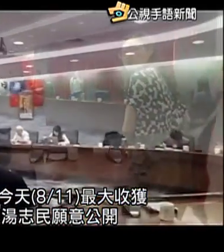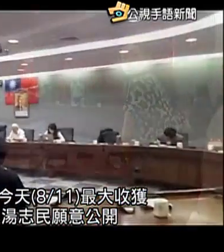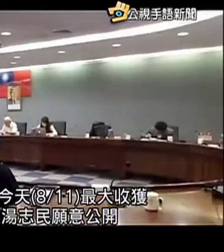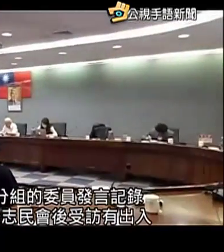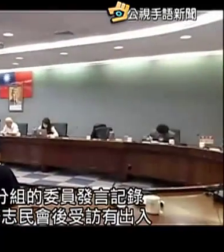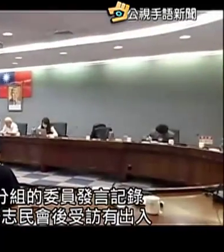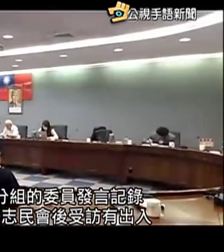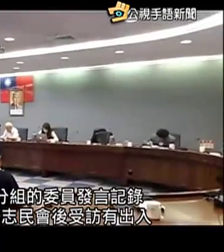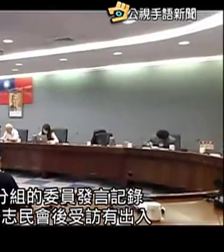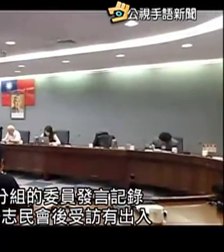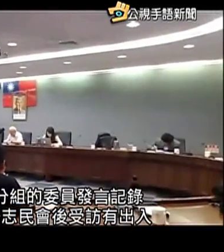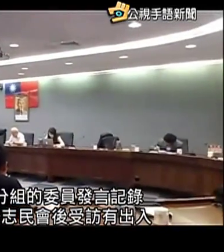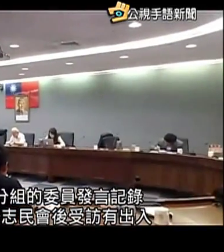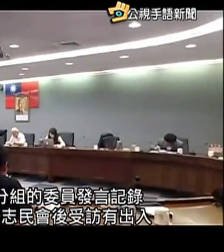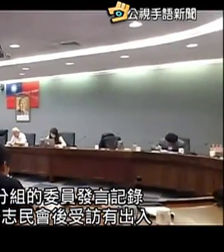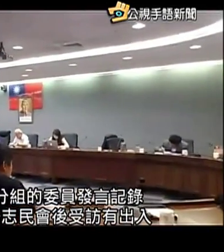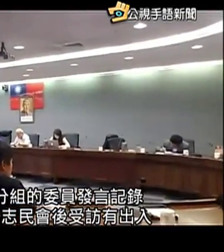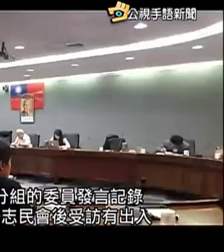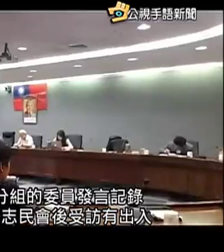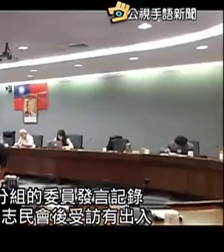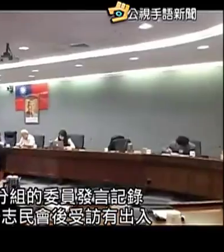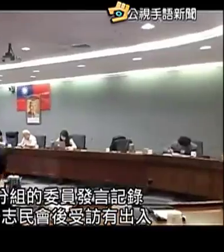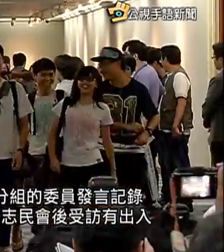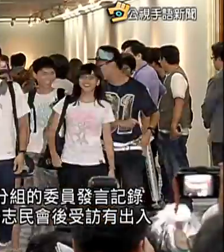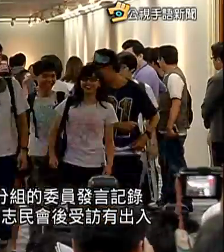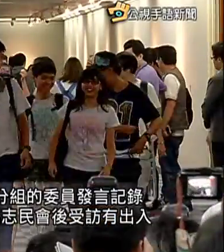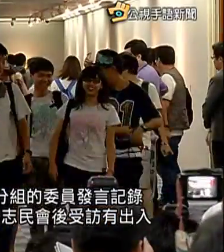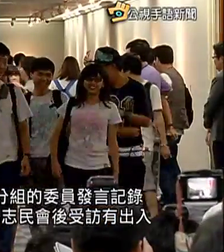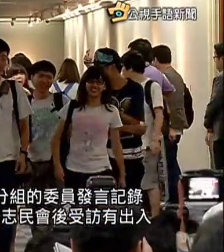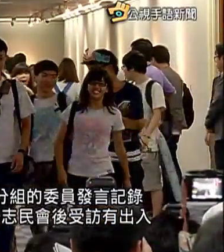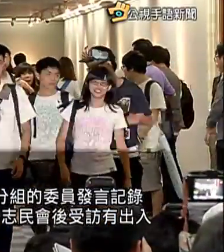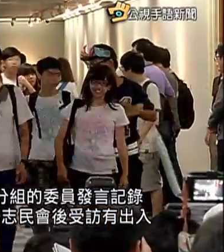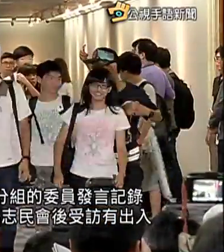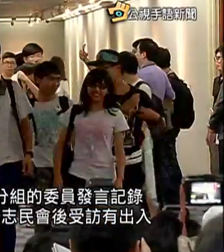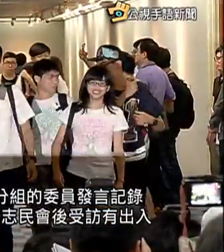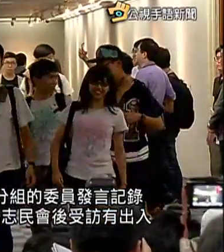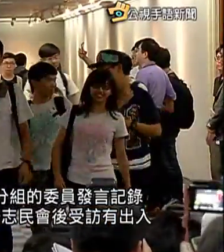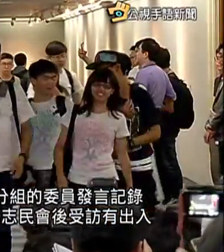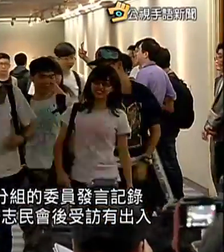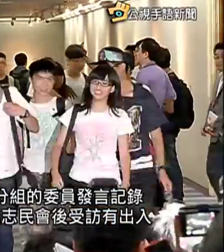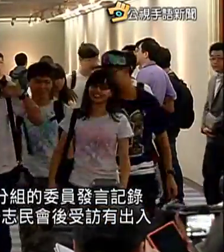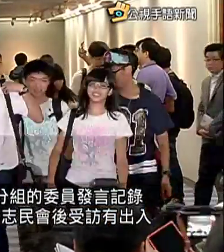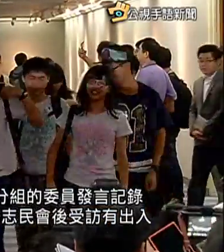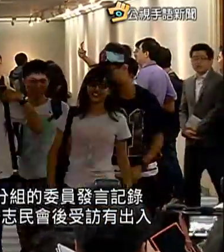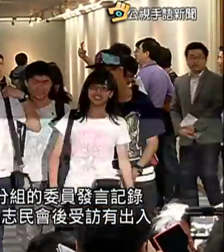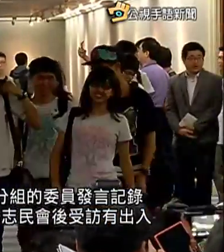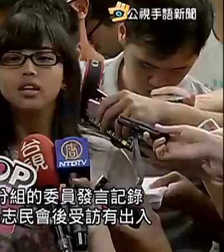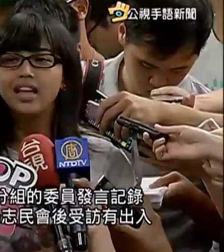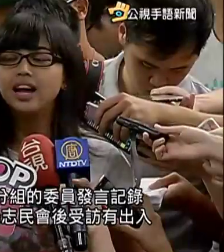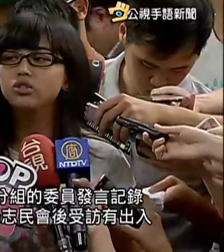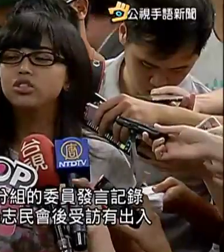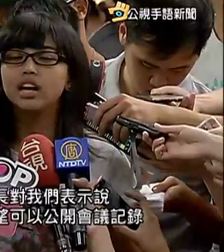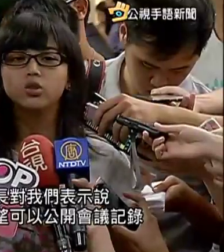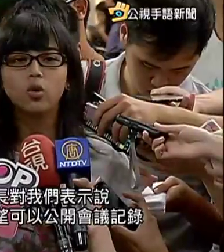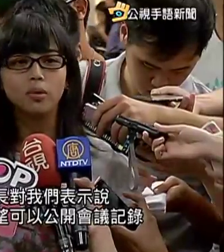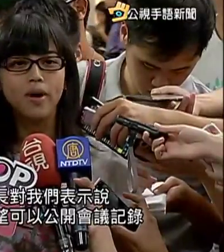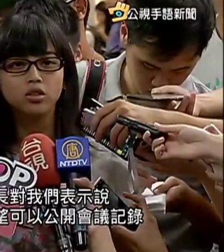年高中分组的委员发言记录，不过却和汤志明会后接受访问有出入。 汤局长对我们表示